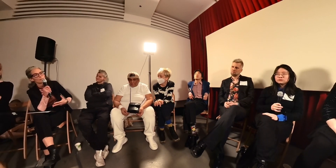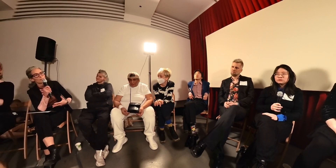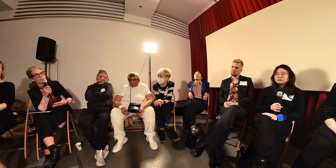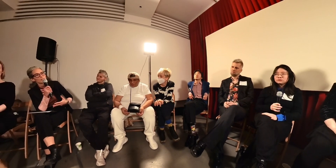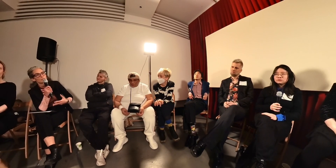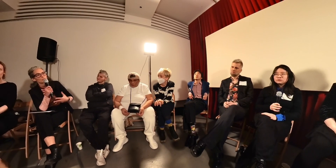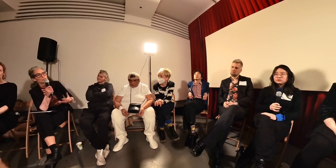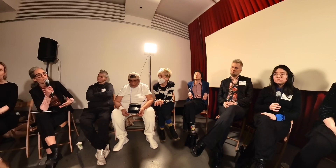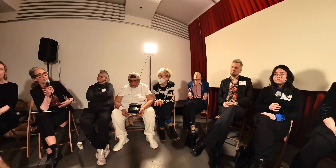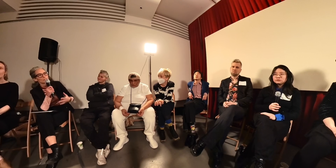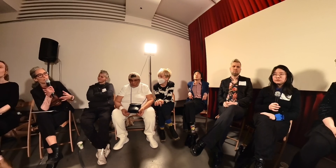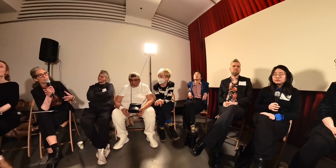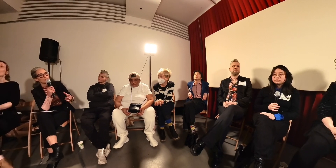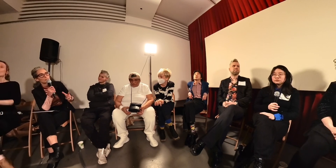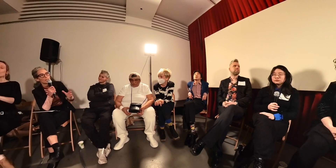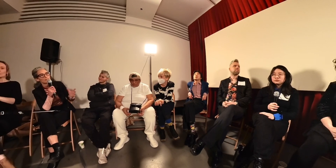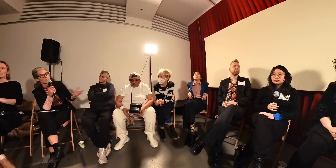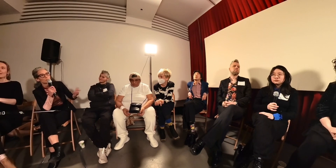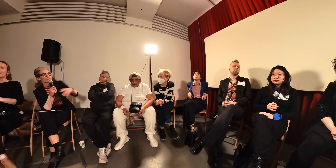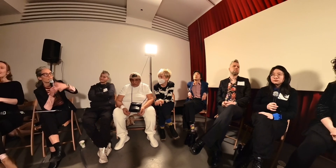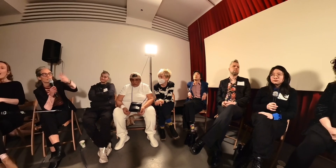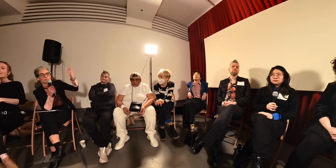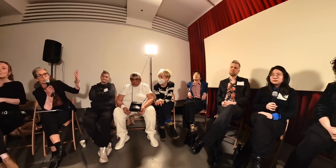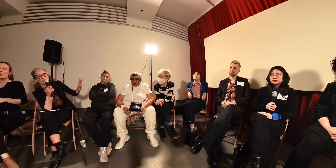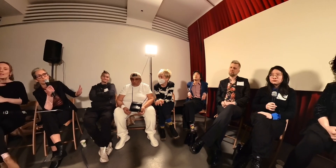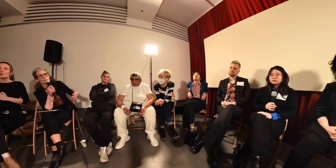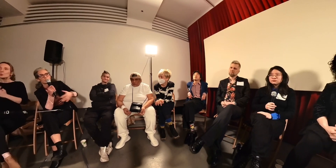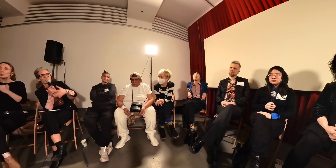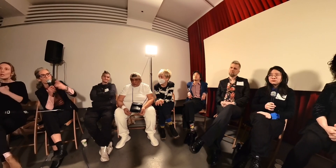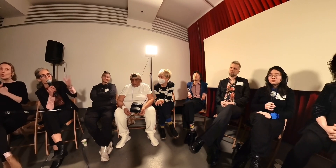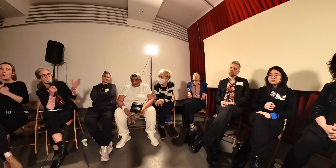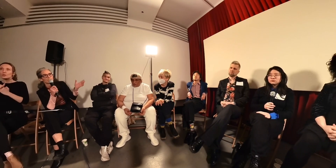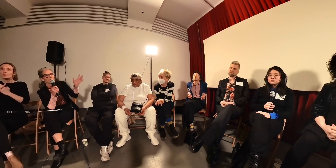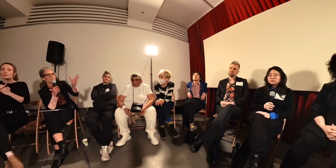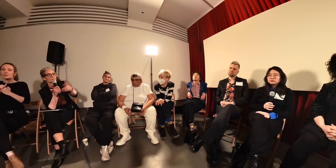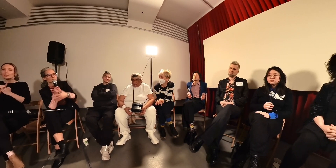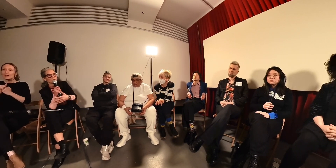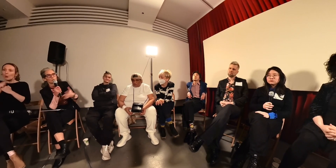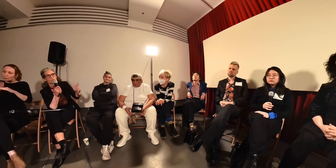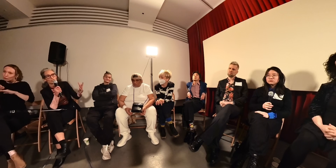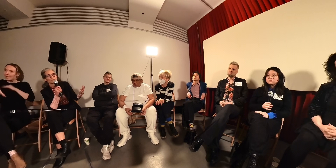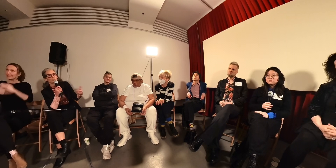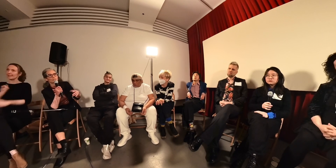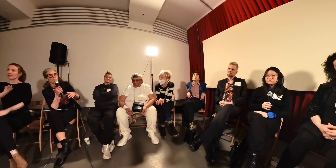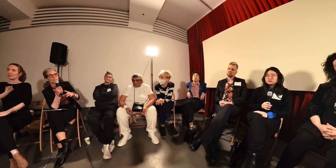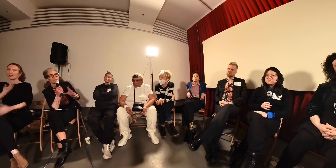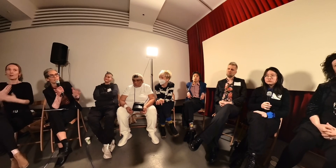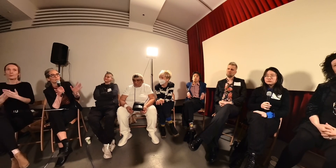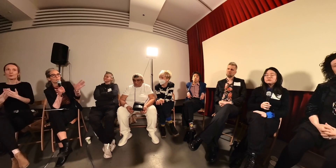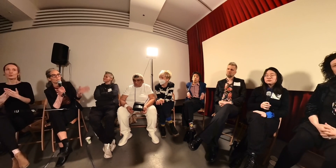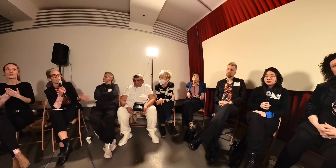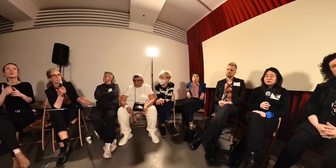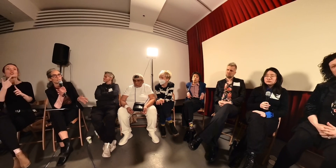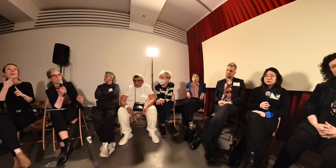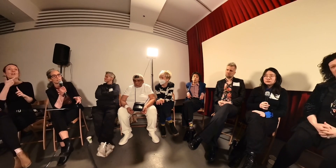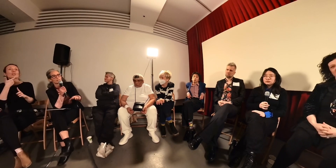naše i zkušenosti právě tím se dostávám na začátek, jak už tady bylo řečeno, že ten jazyk,